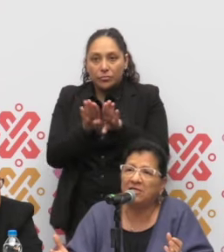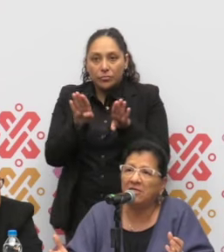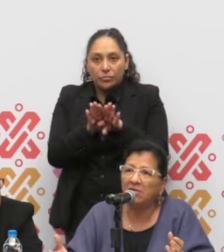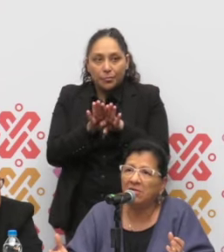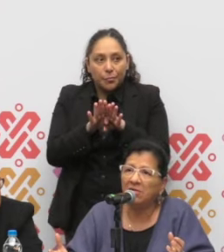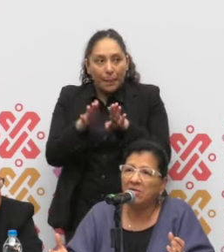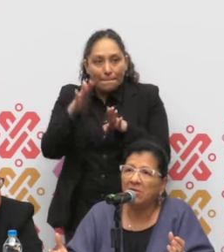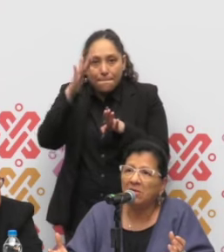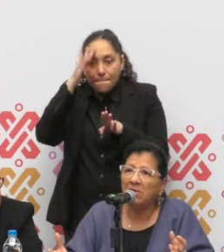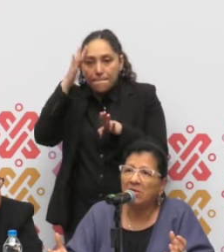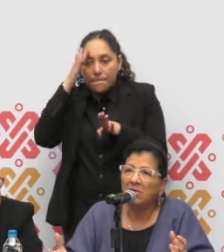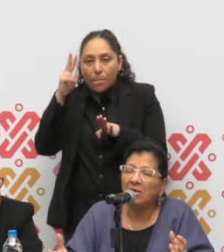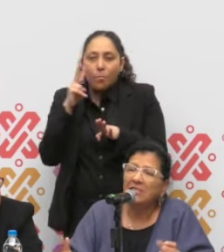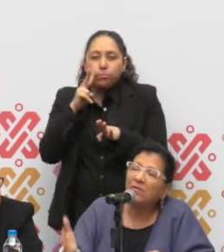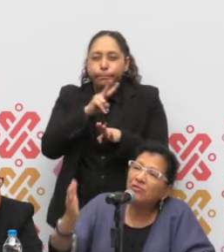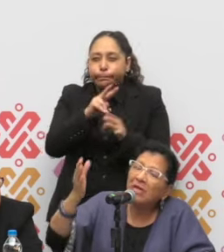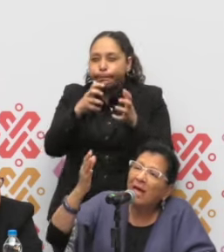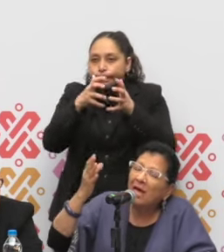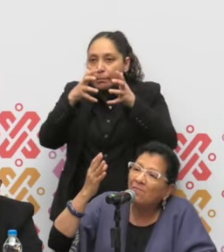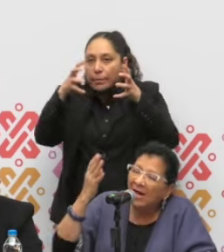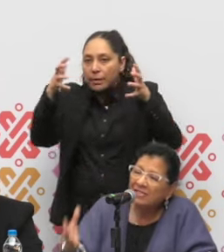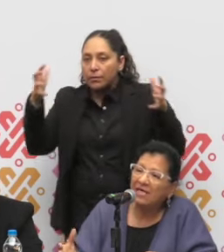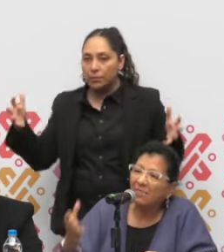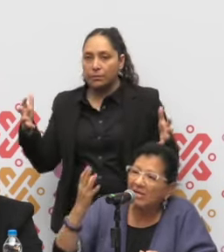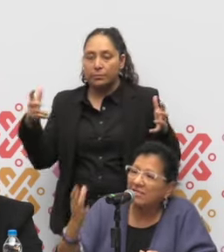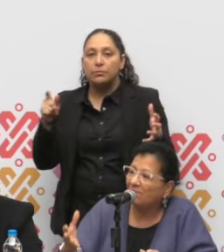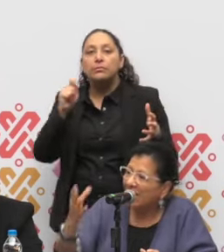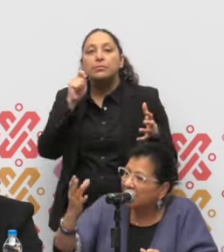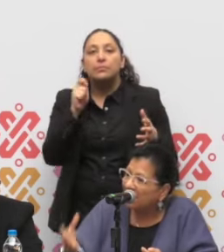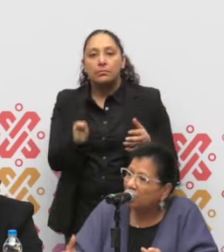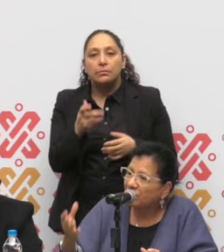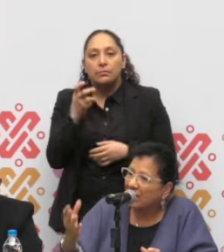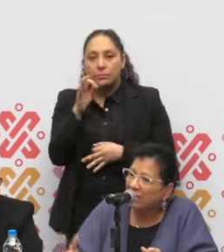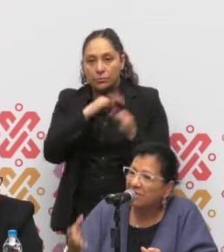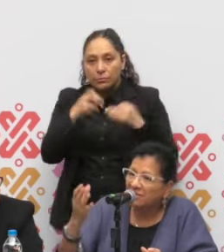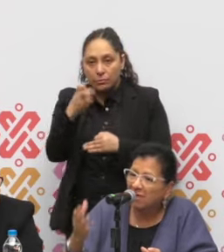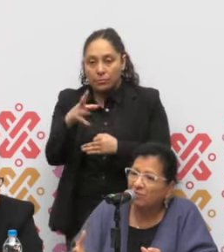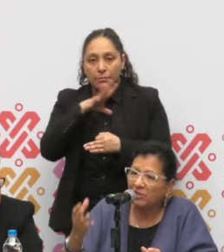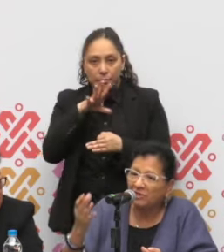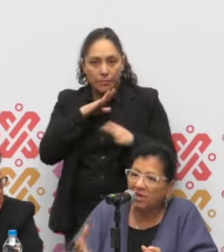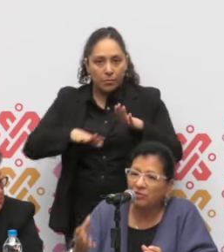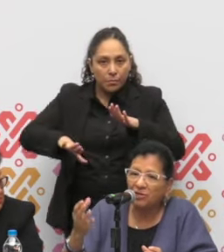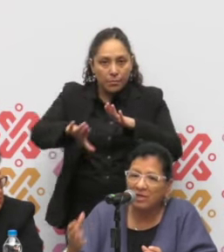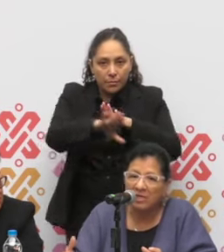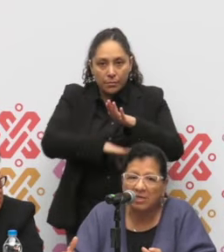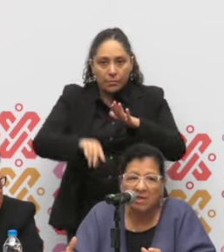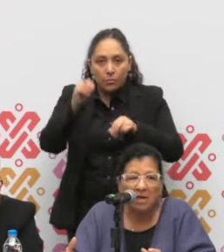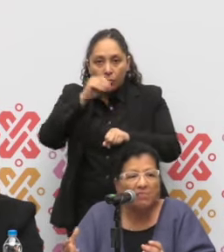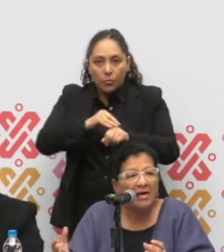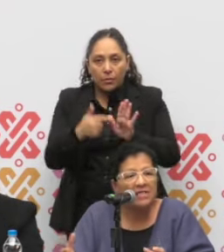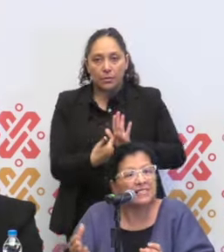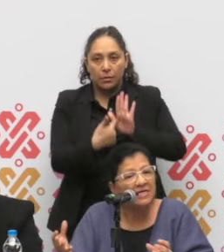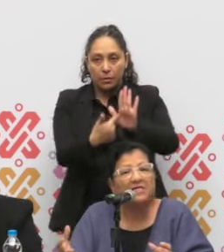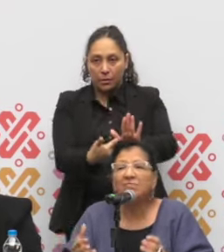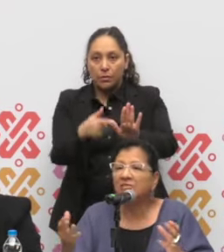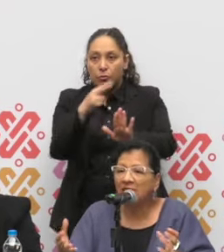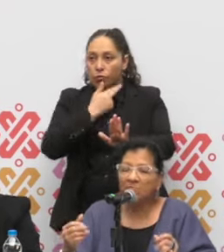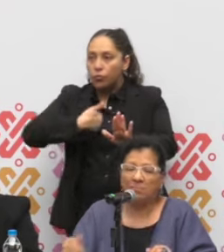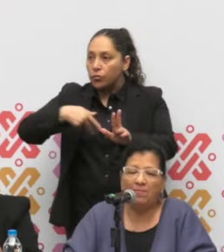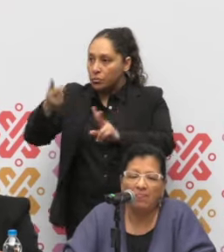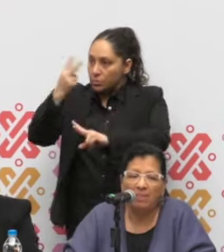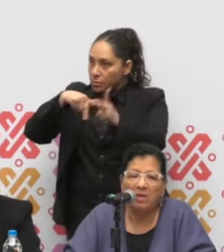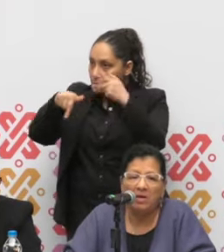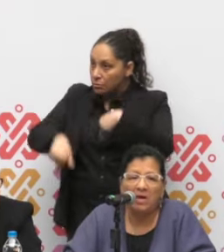dimensionándolo así, tenemos básicamente planteados aquí y estamos sentados aquí para decir